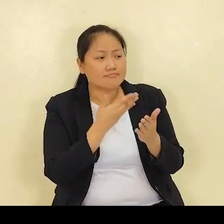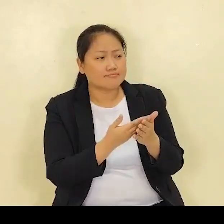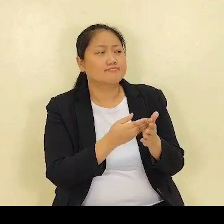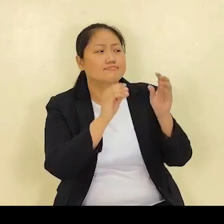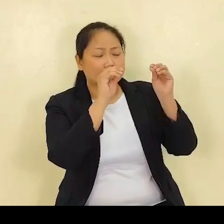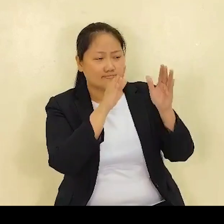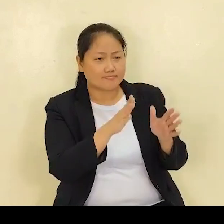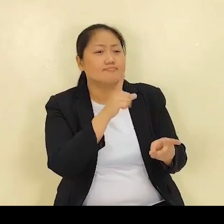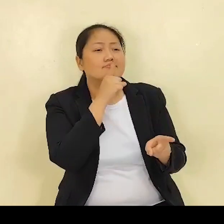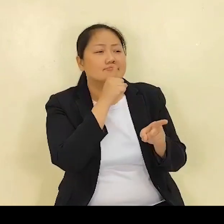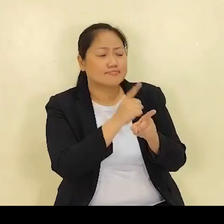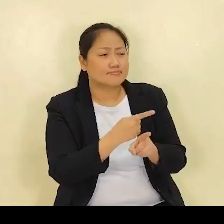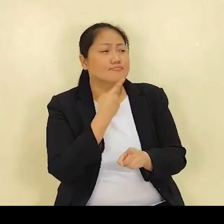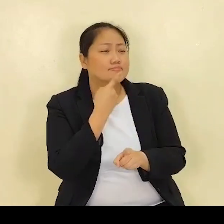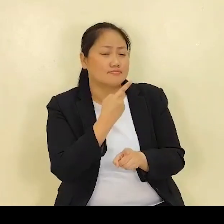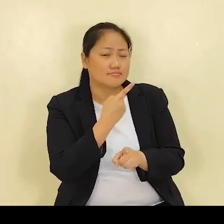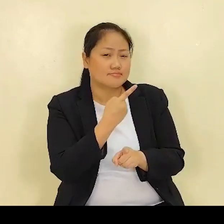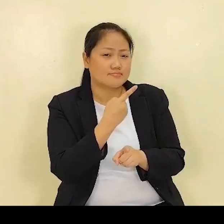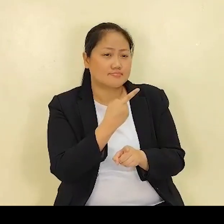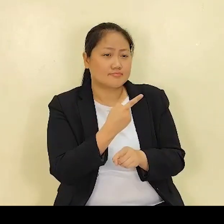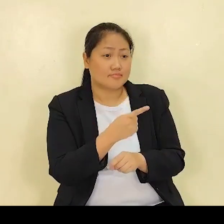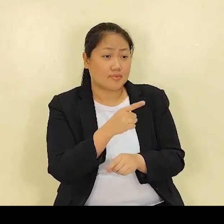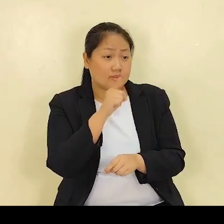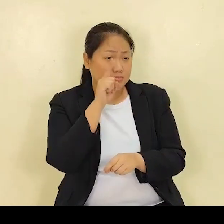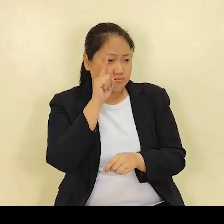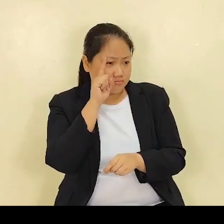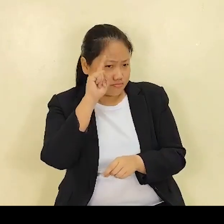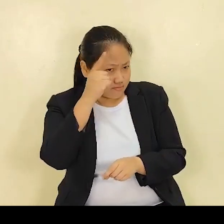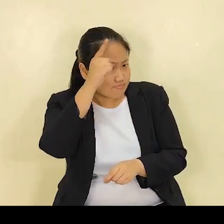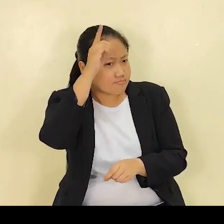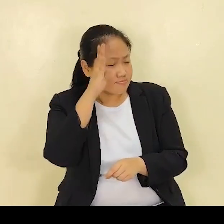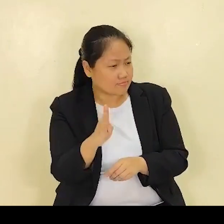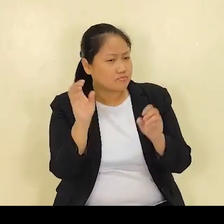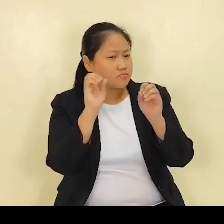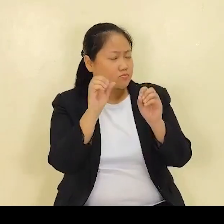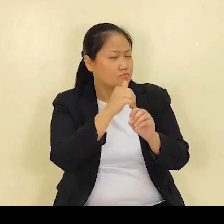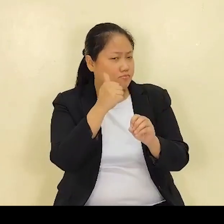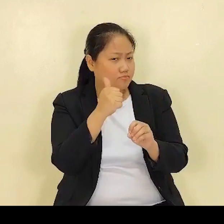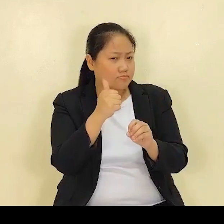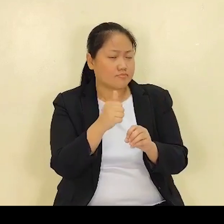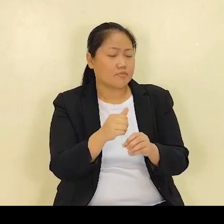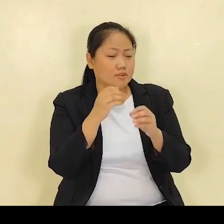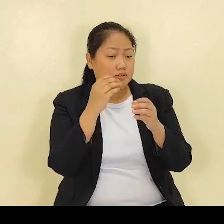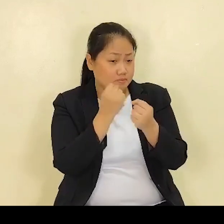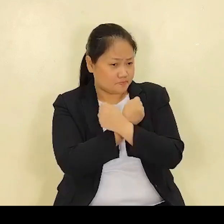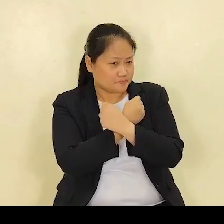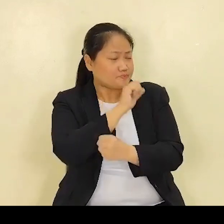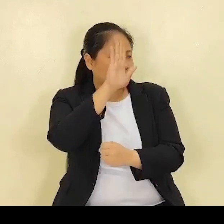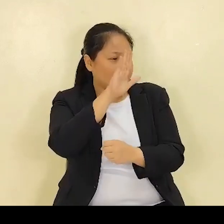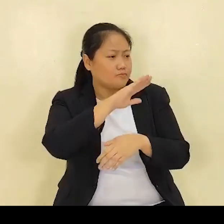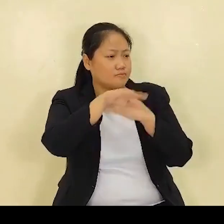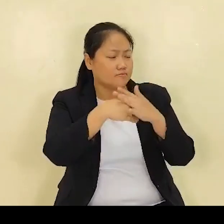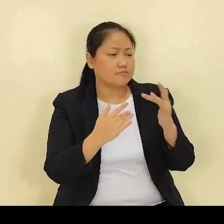Mabuti, Guro. Totoo sinabi mong isa siya at wala na maliban sa kanya. At ang mahalin siya ng buong puso at